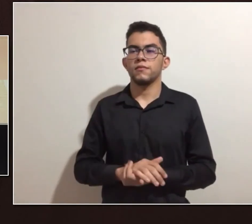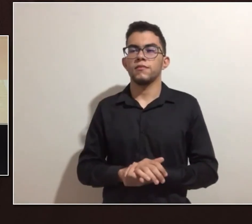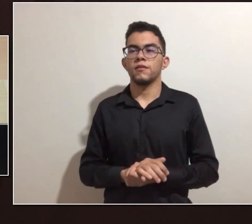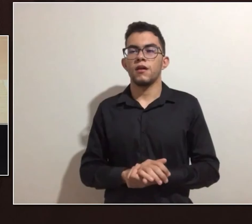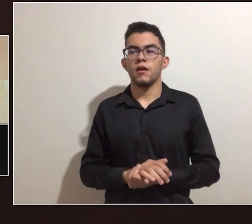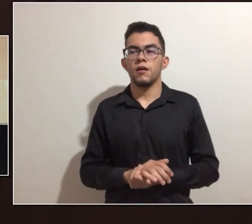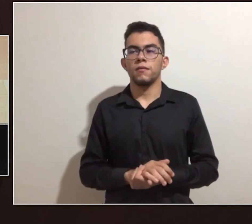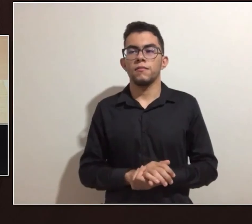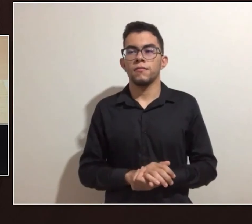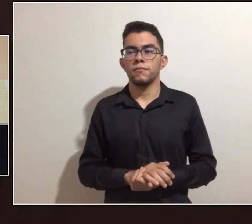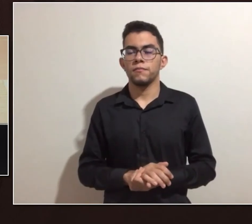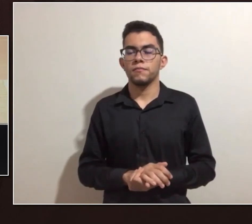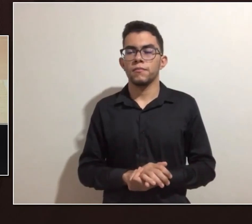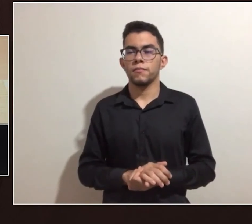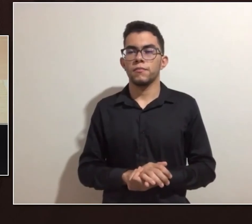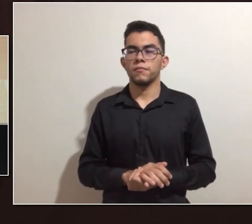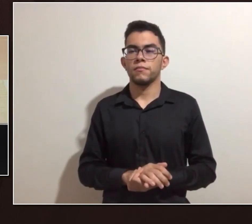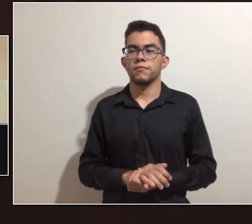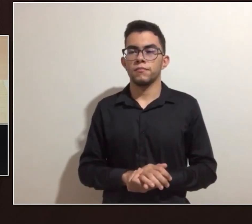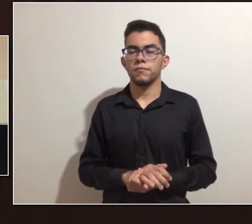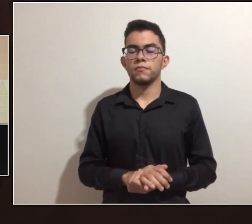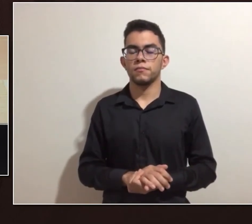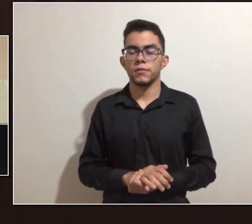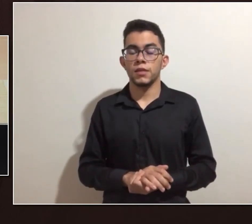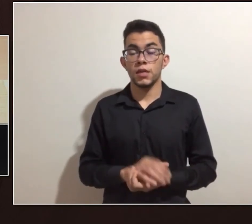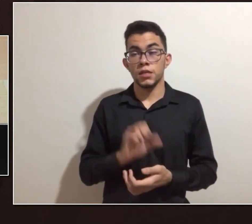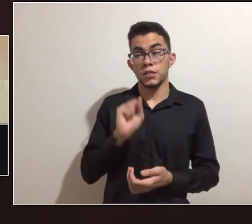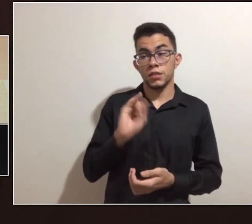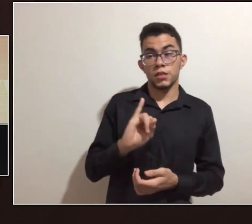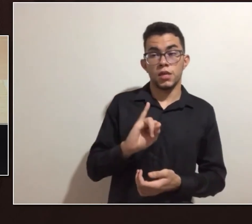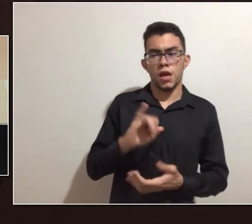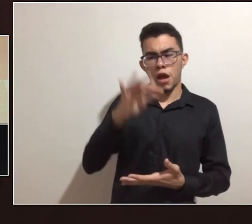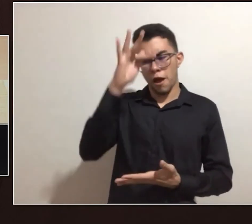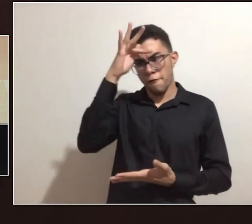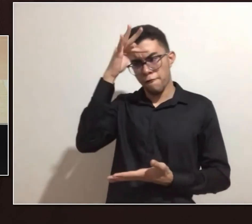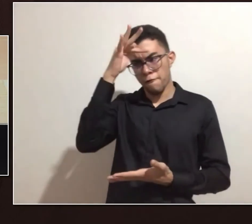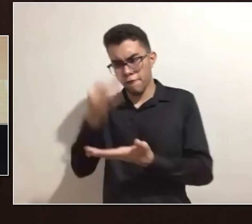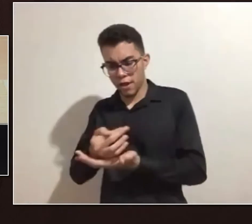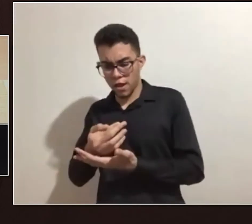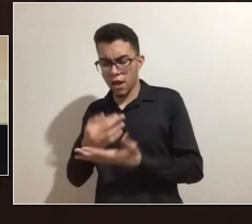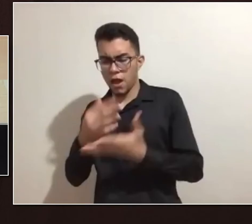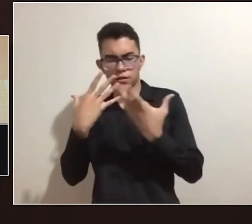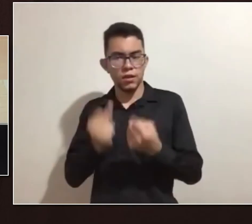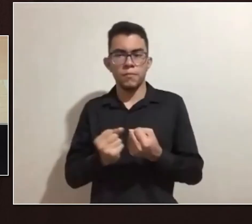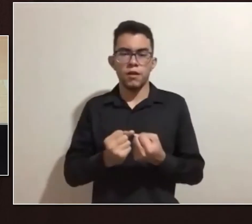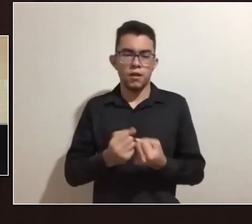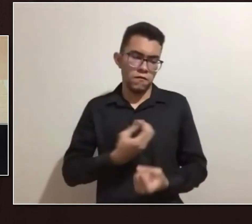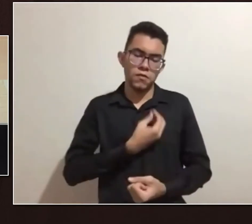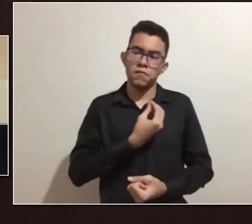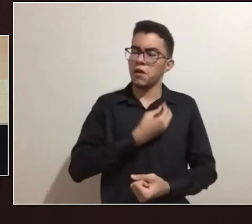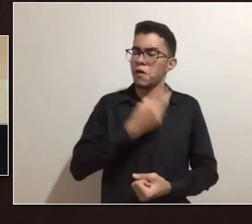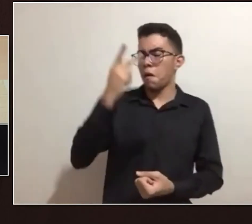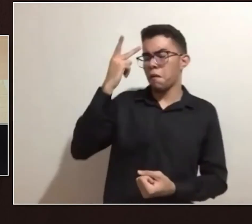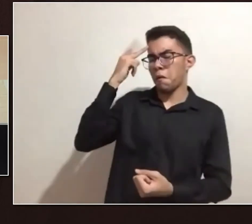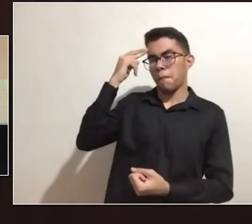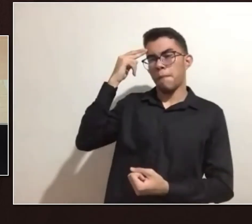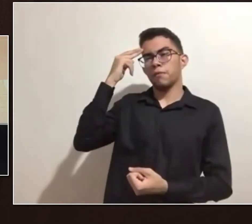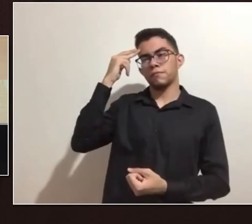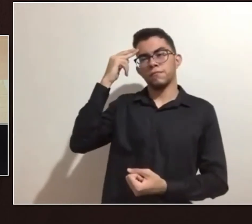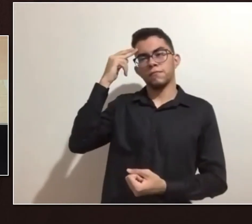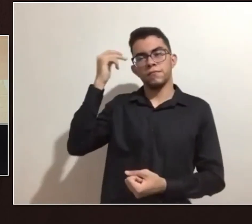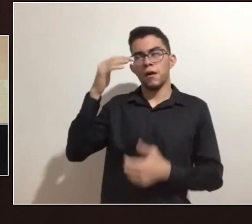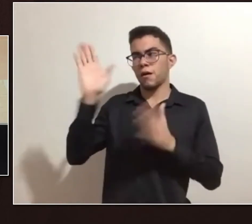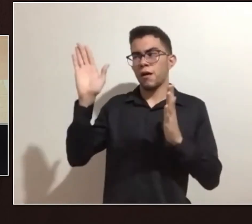profissional normalmente. Não é isso? Então eu aceitei a fé, não precisa se